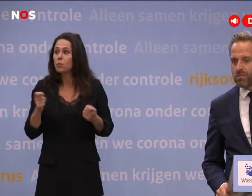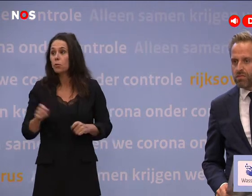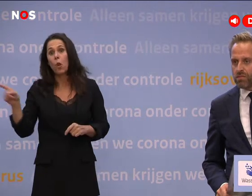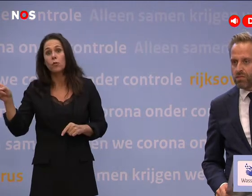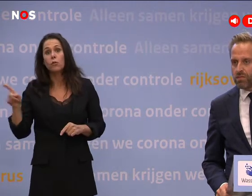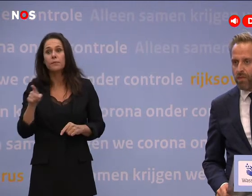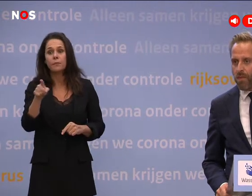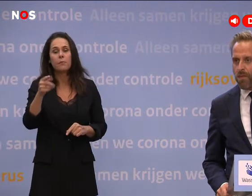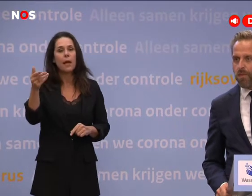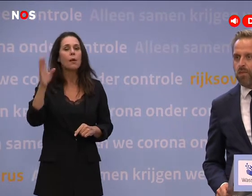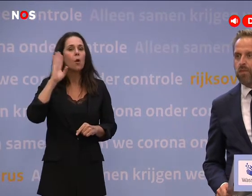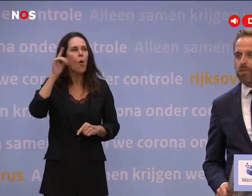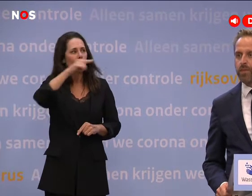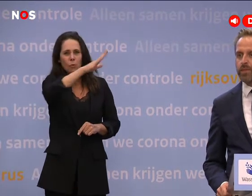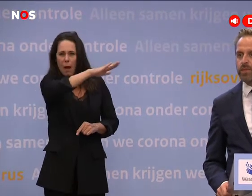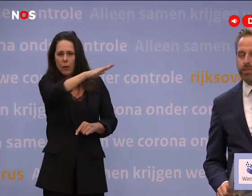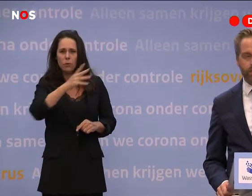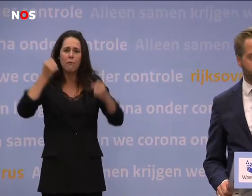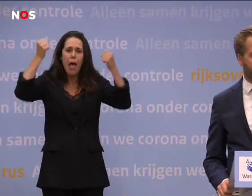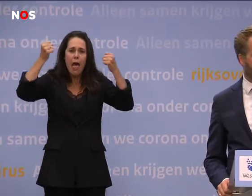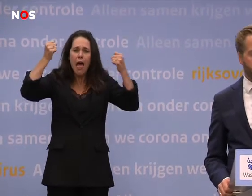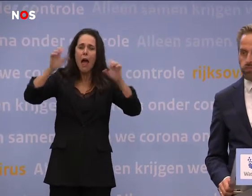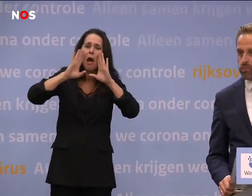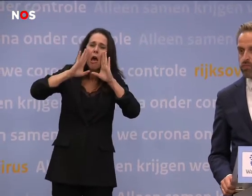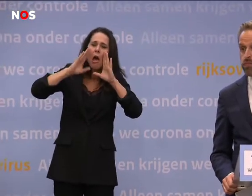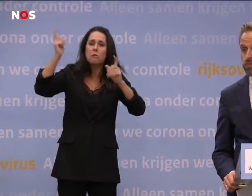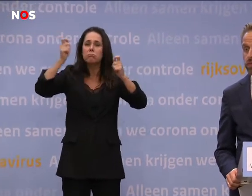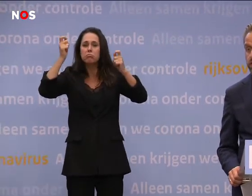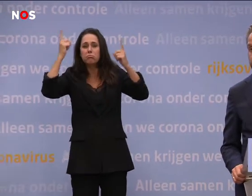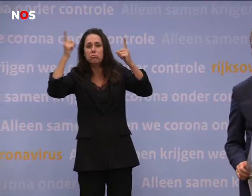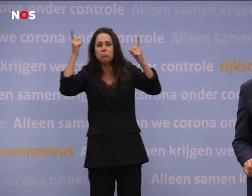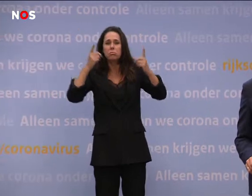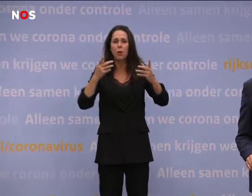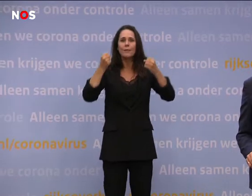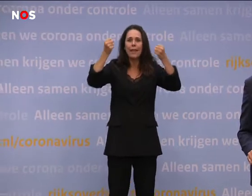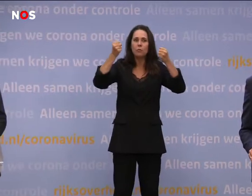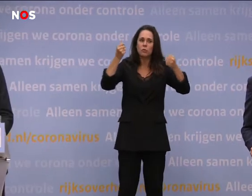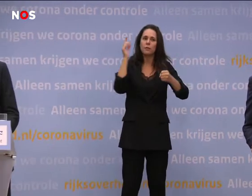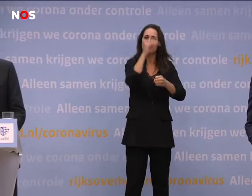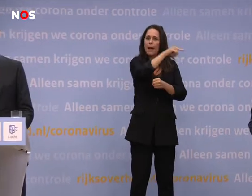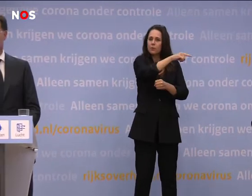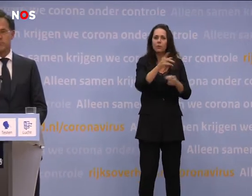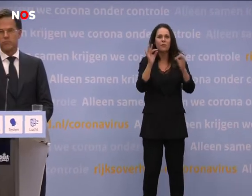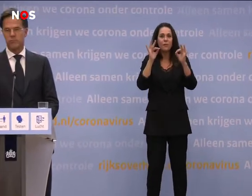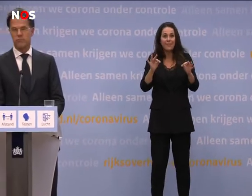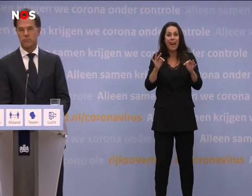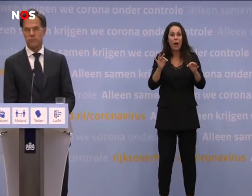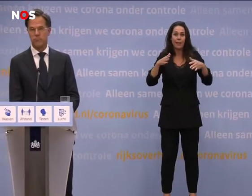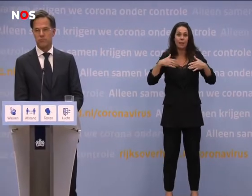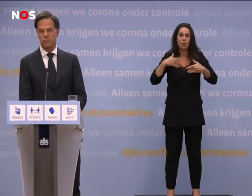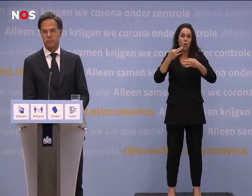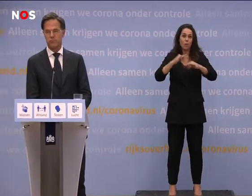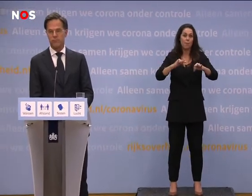We horen nu ook de demonstranten hier buiten. Het vertrouwen in het coronabeleid is historisch laag. De